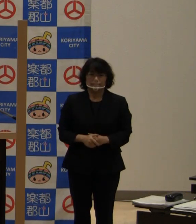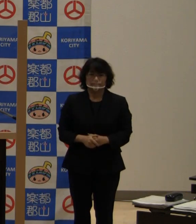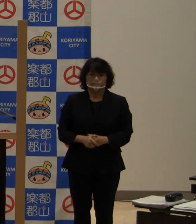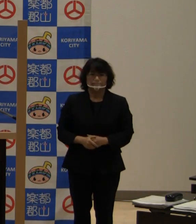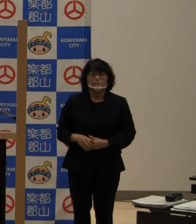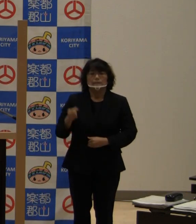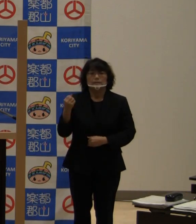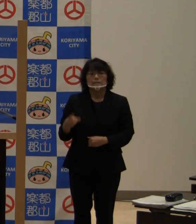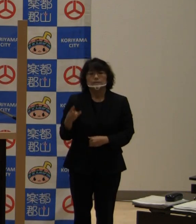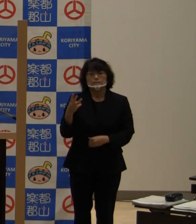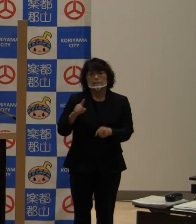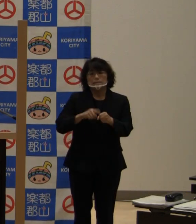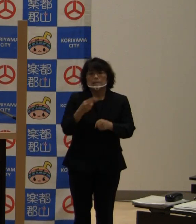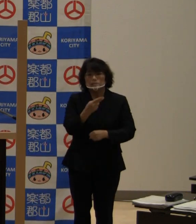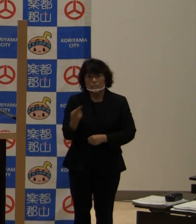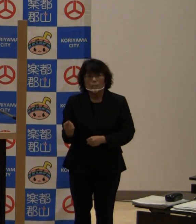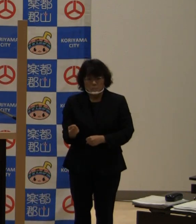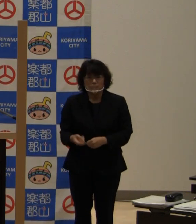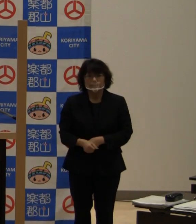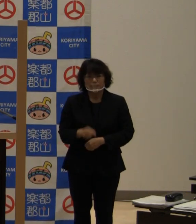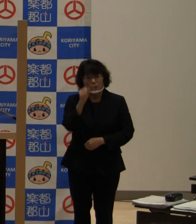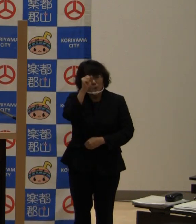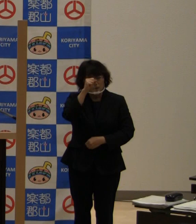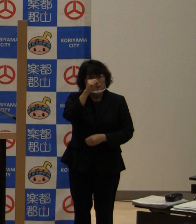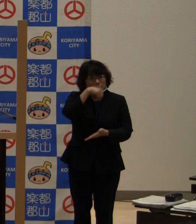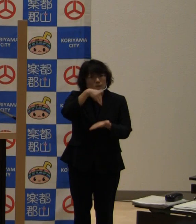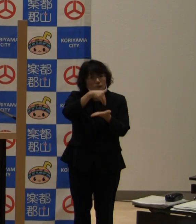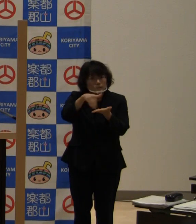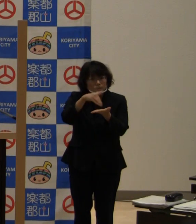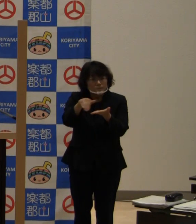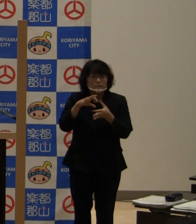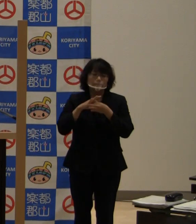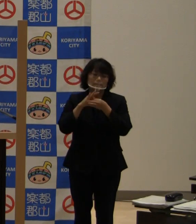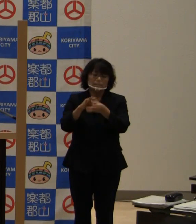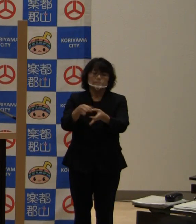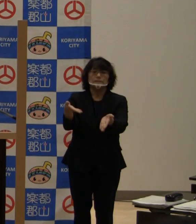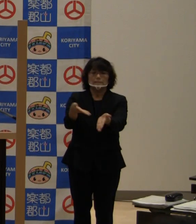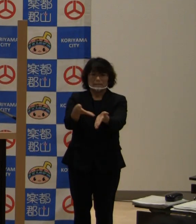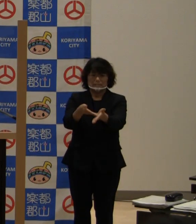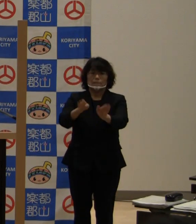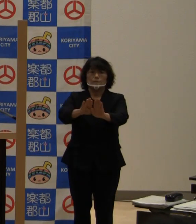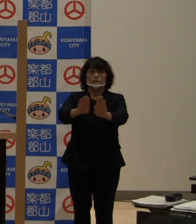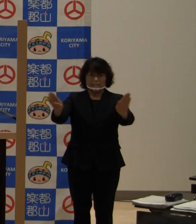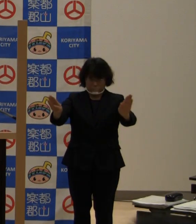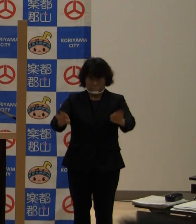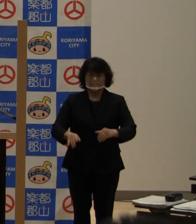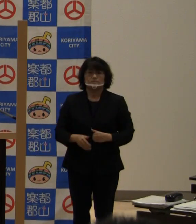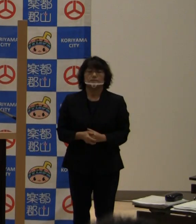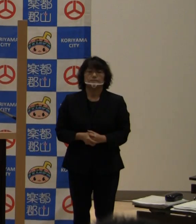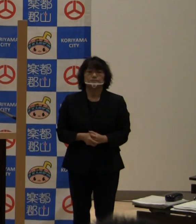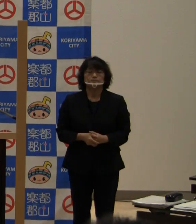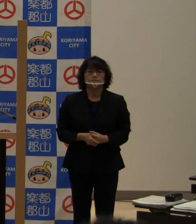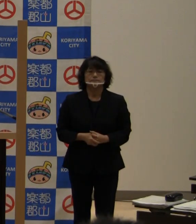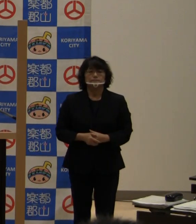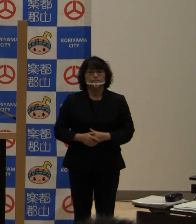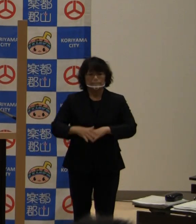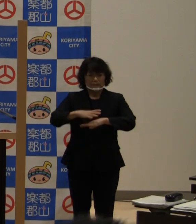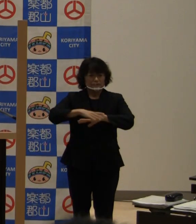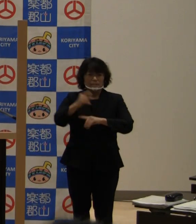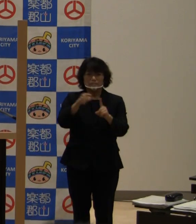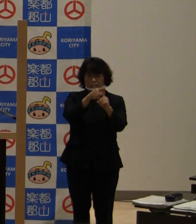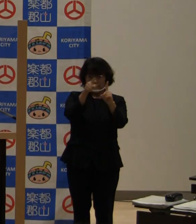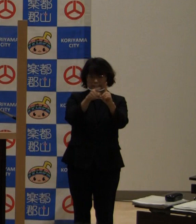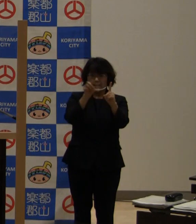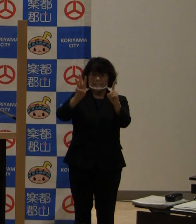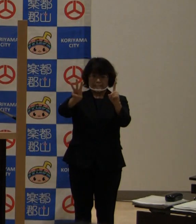和3年度当初予算の概要につきまして、ご説明をさせていただきます。はじめに3ページを